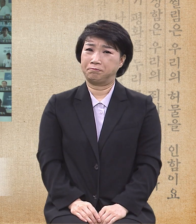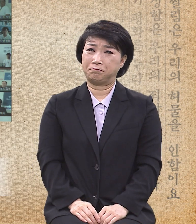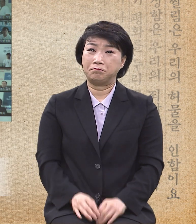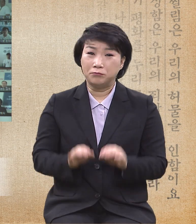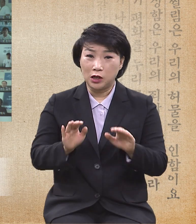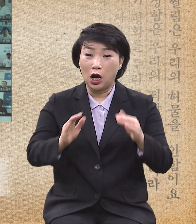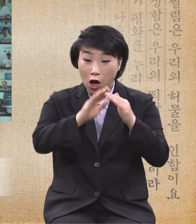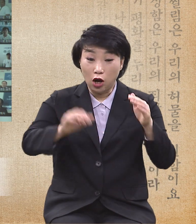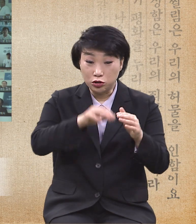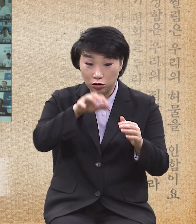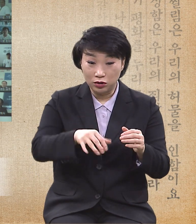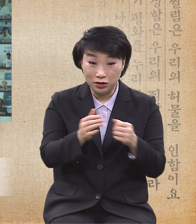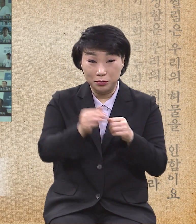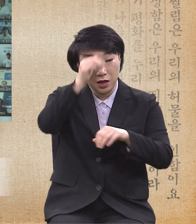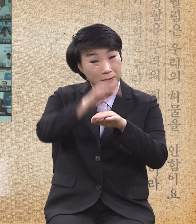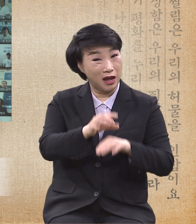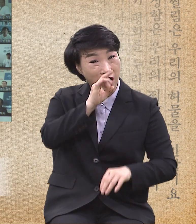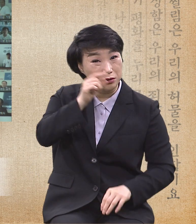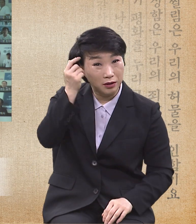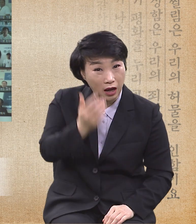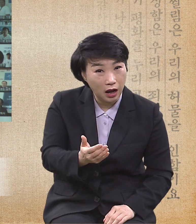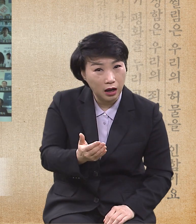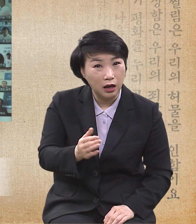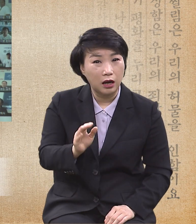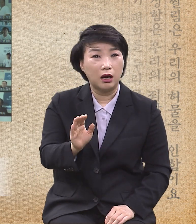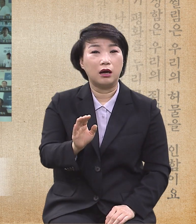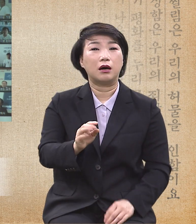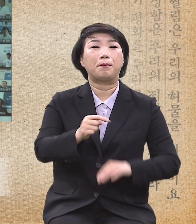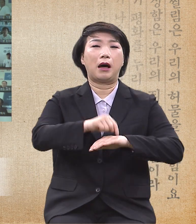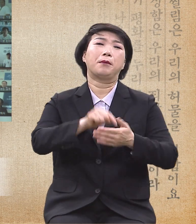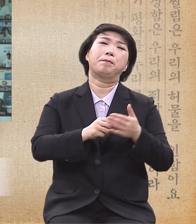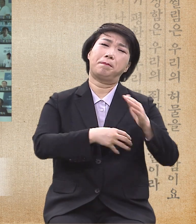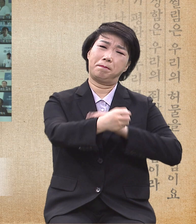왜 집이라고 안 돼? 마음 뺏기니까.